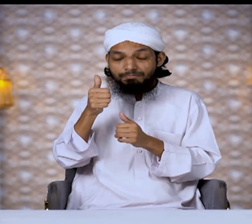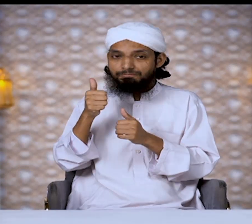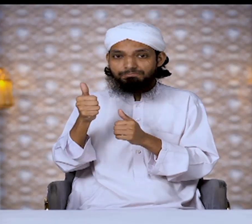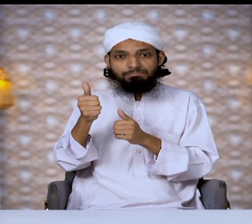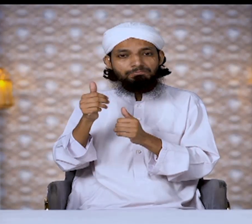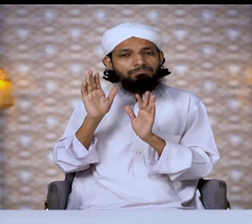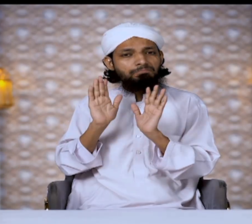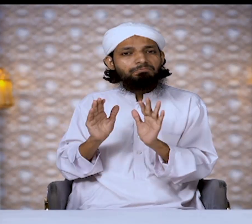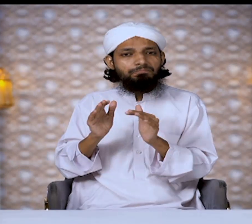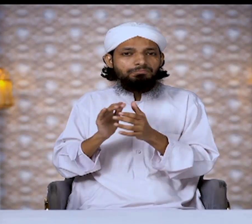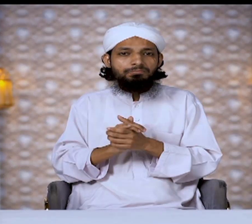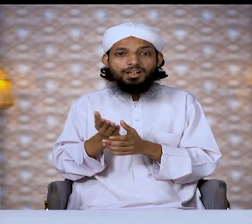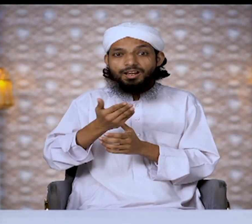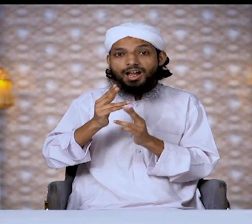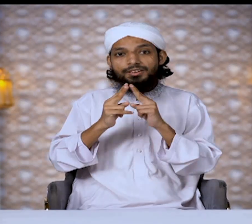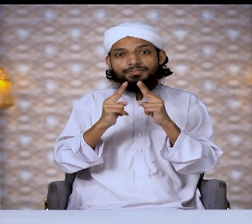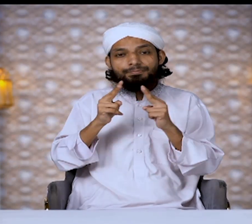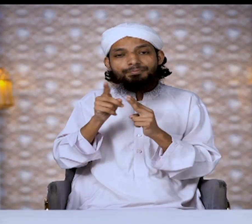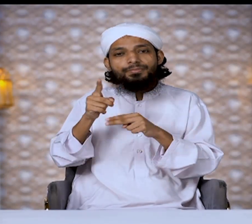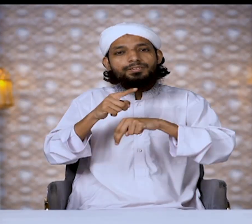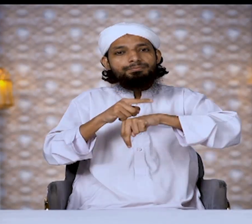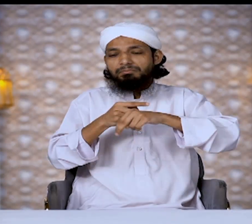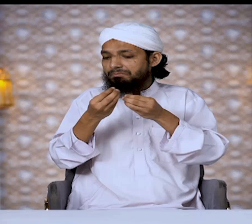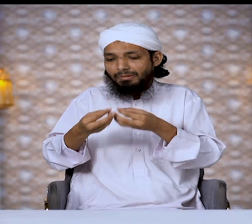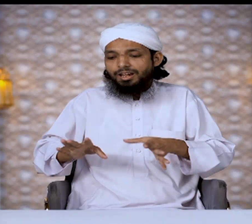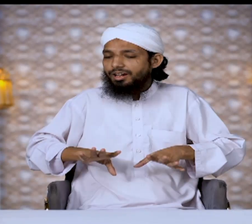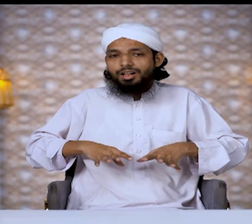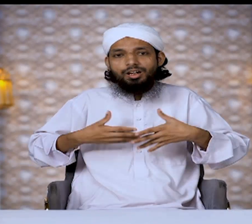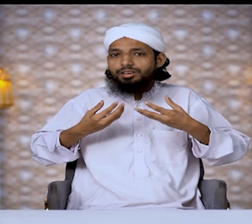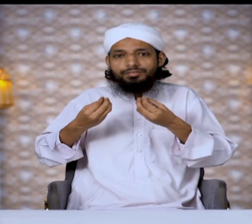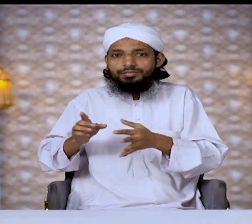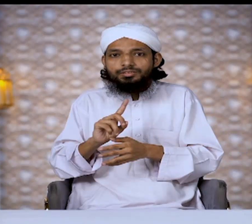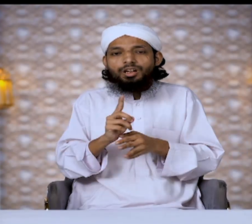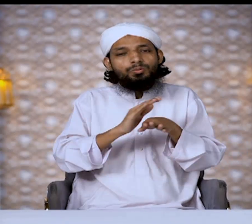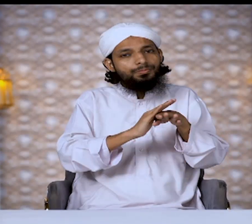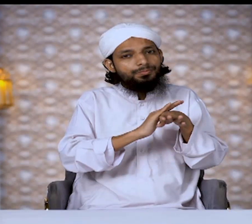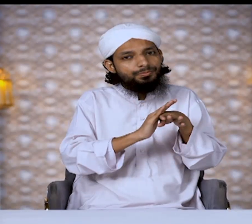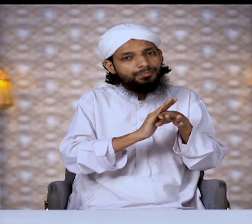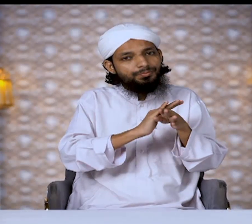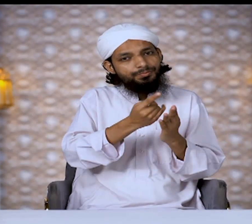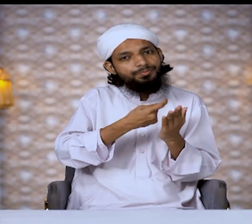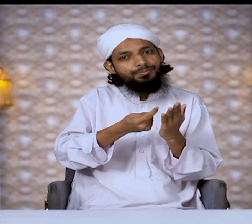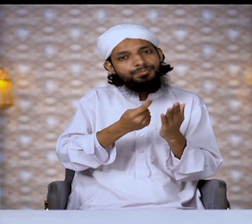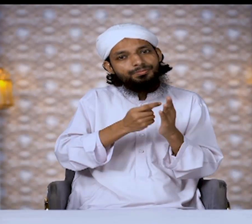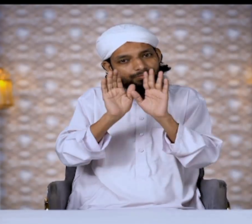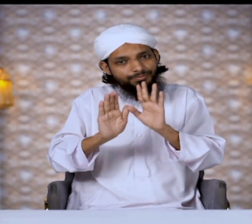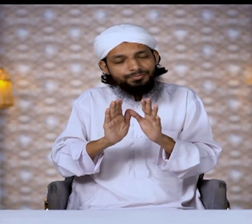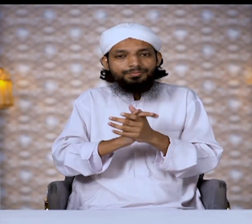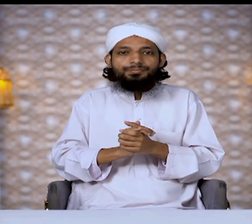رحمۃ اللہ علیہ کی یہ عادت مبارکہ تھی کہ وقت بالکل ضائع نہیں فرماتے تھے، بلکہ اکثر علمی کاموں میں ہی مصروف رہتے. جیسا کہ حضرت علامہ